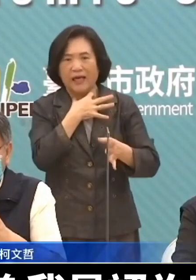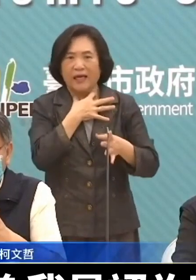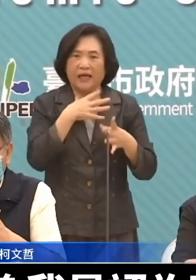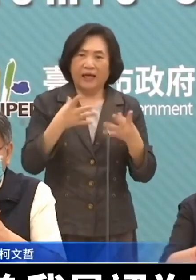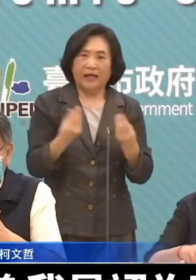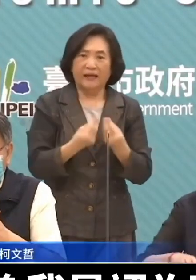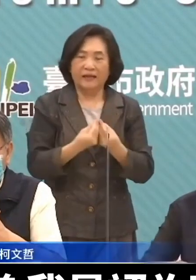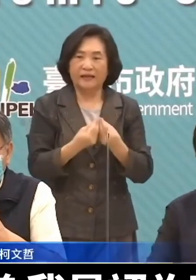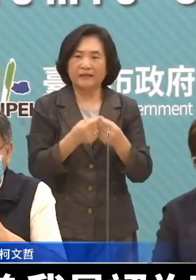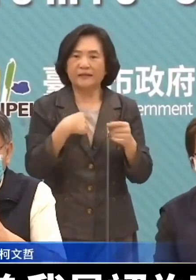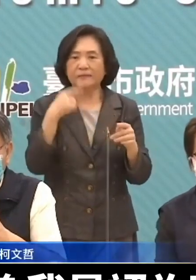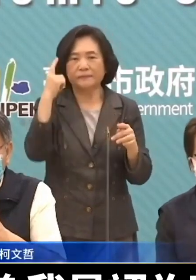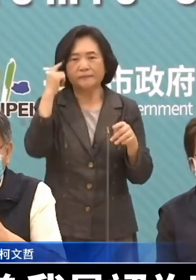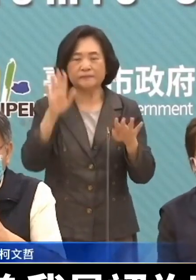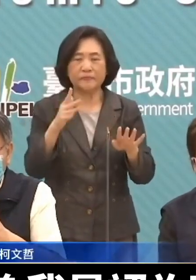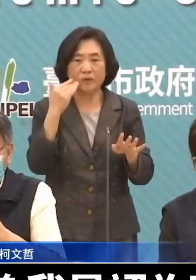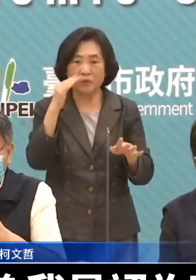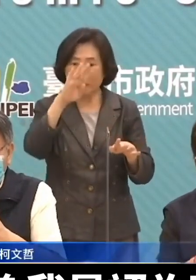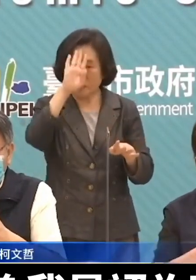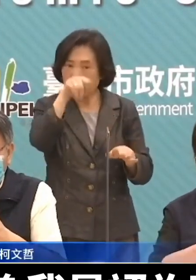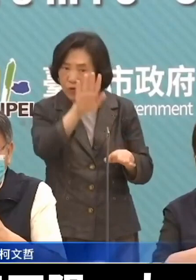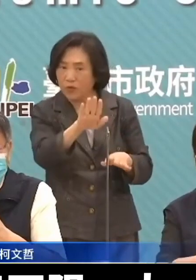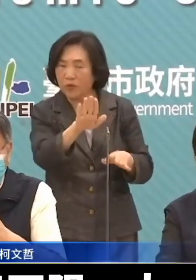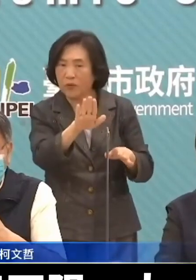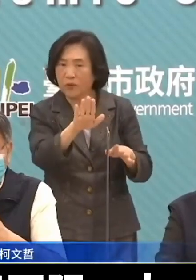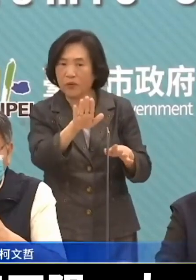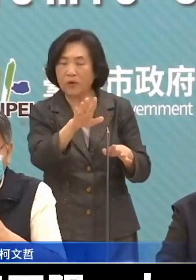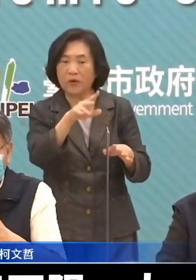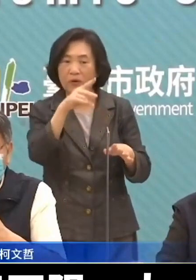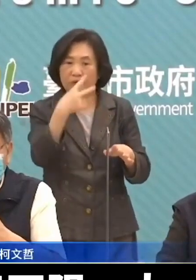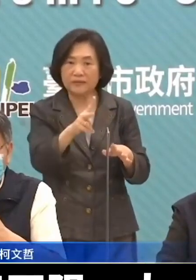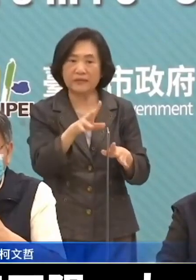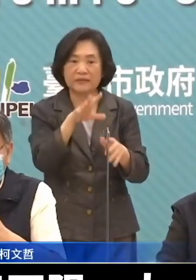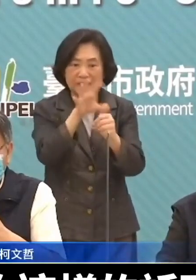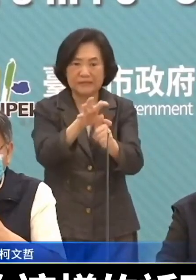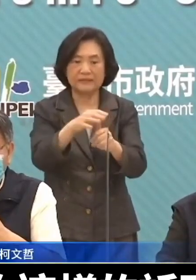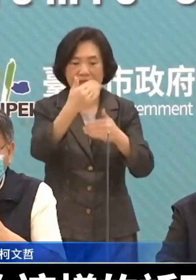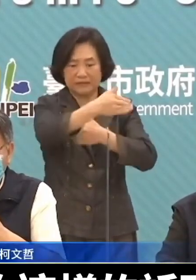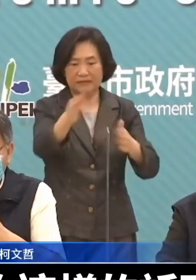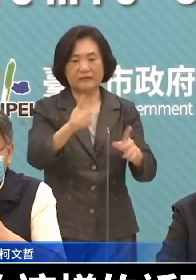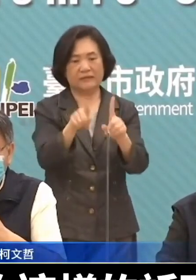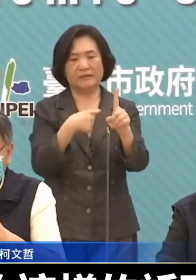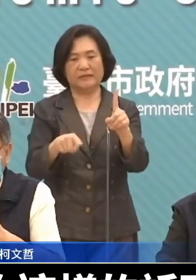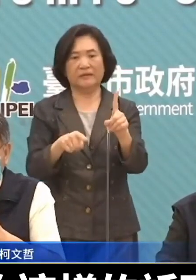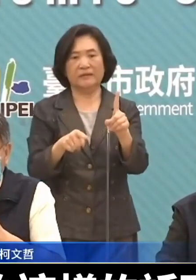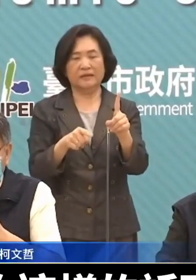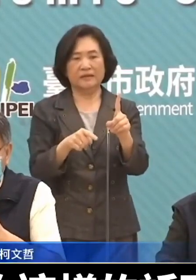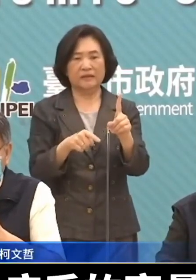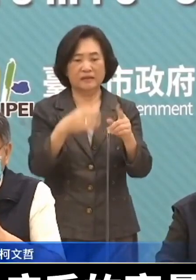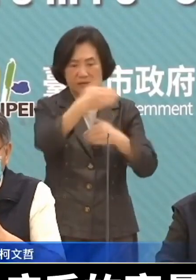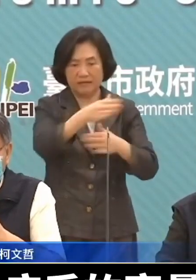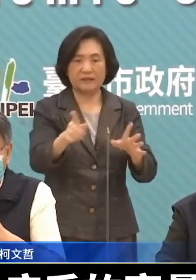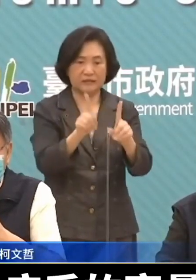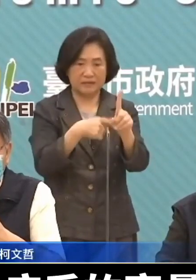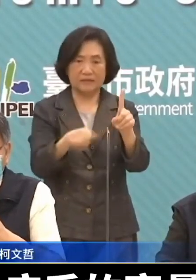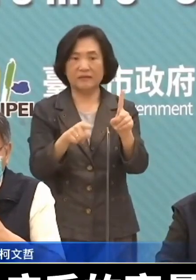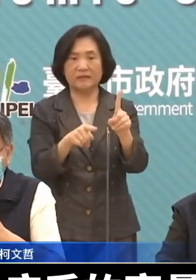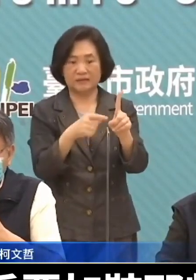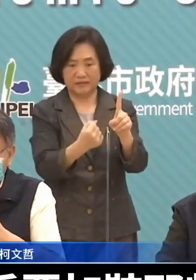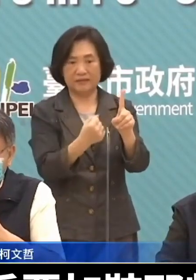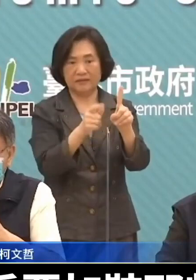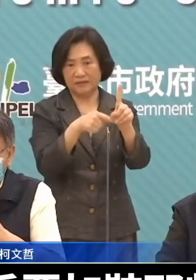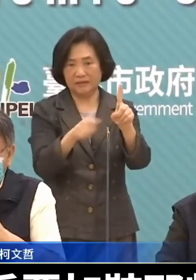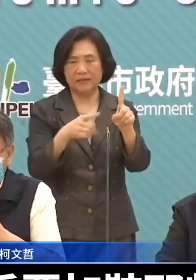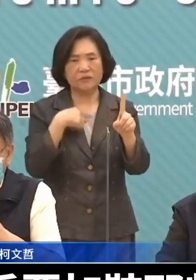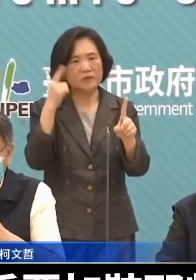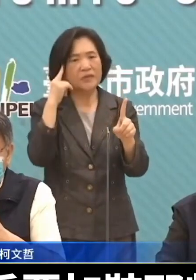你知道，我是认为确诊者不用再限一人一室了，因为这样的话那个病房的容量不